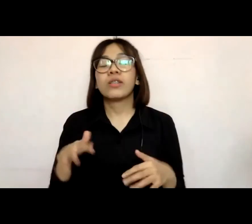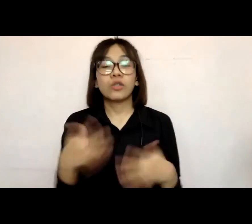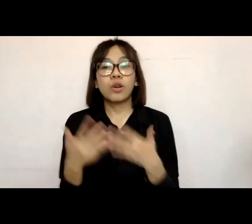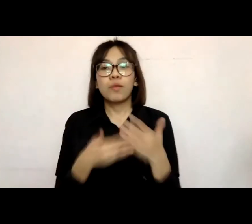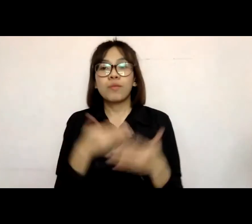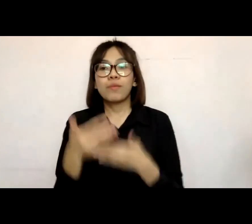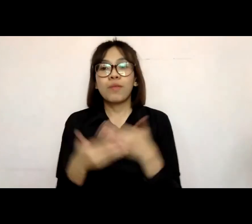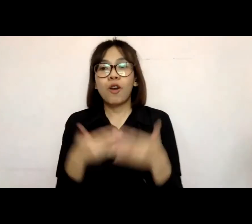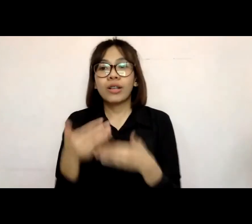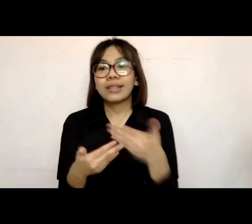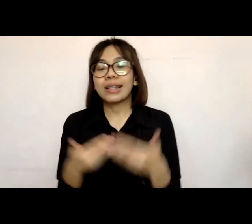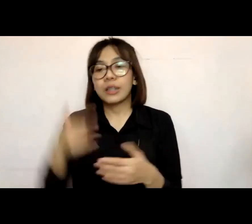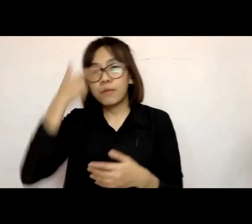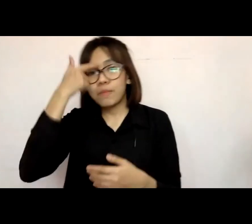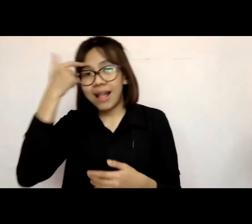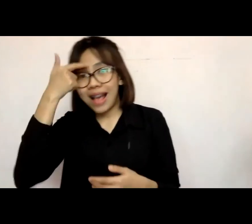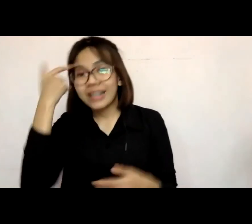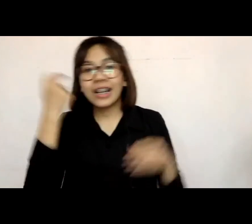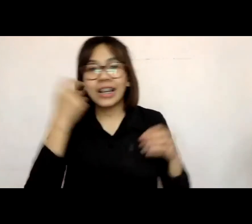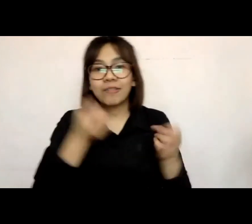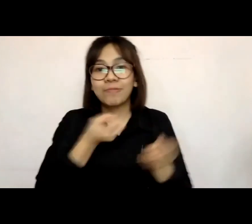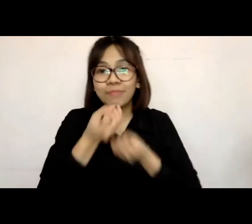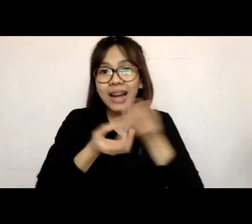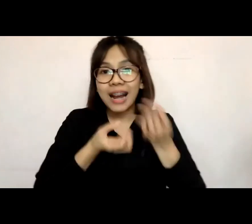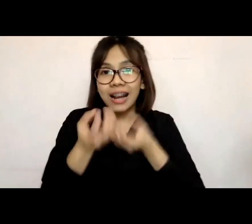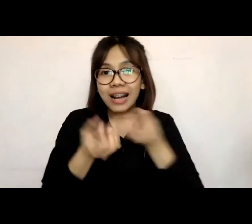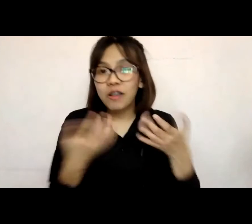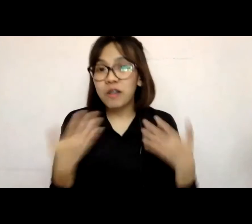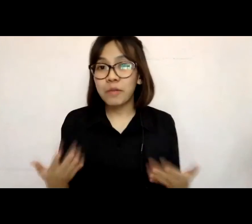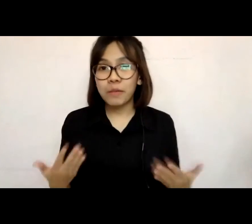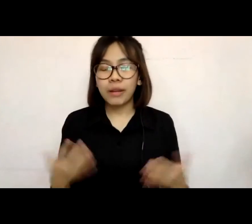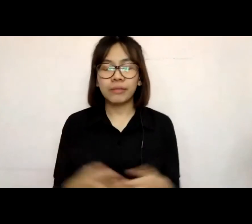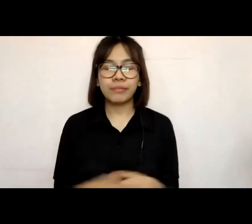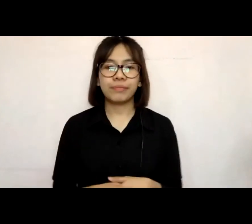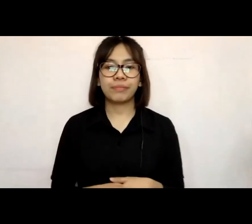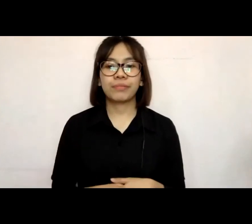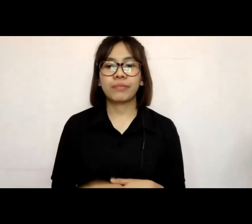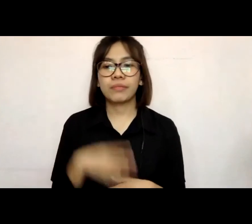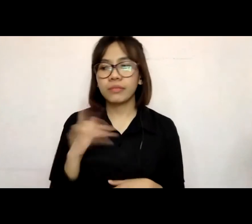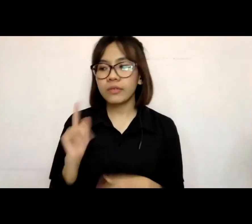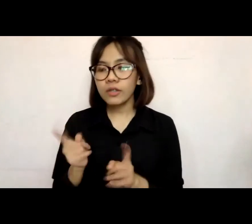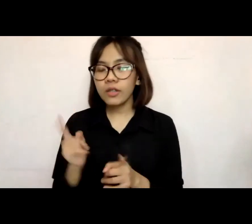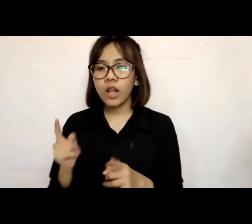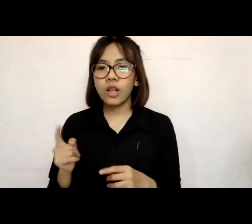sih? Teman-temannya langsung pada ngerti nggak sih apa sih itu kesetaraan gender? Saya ke Zaki dulu deh.